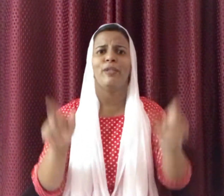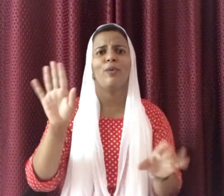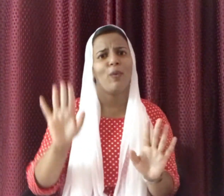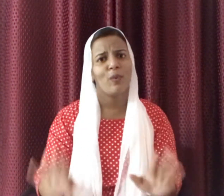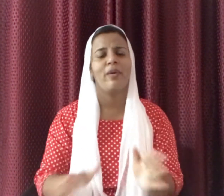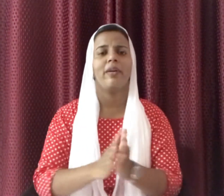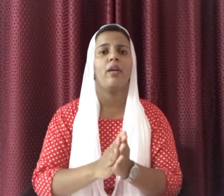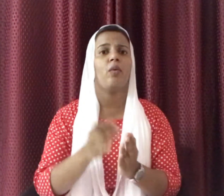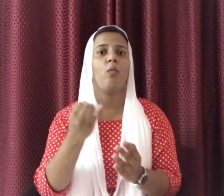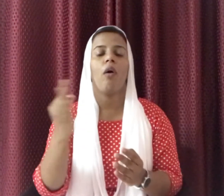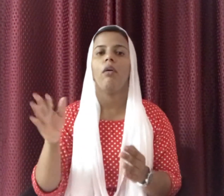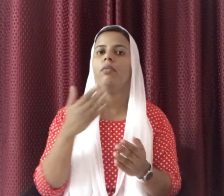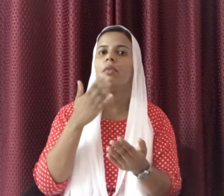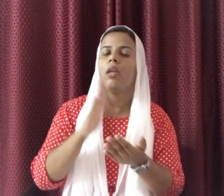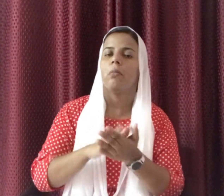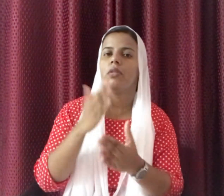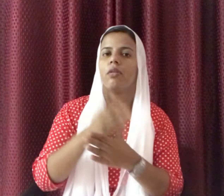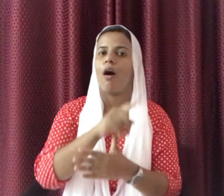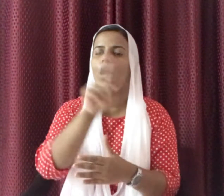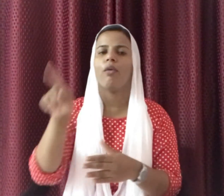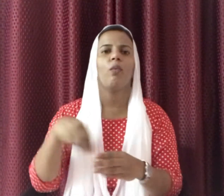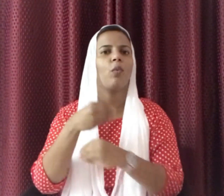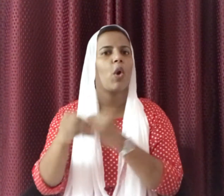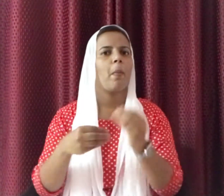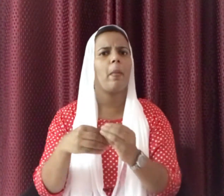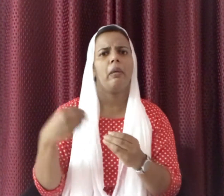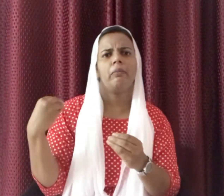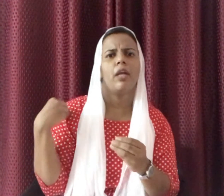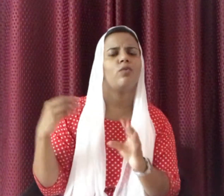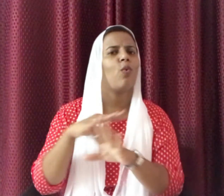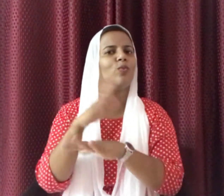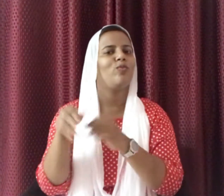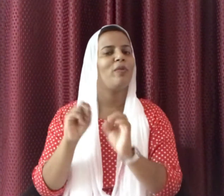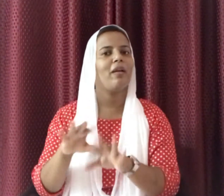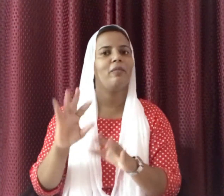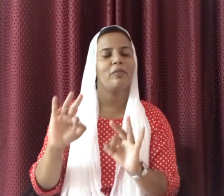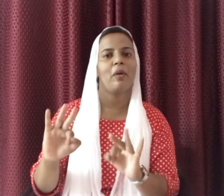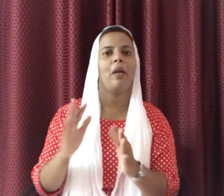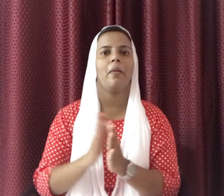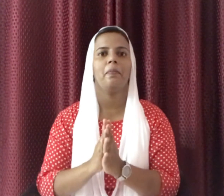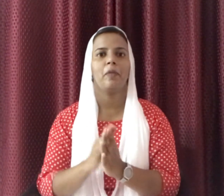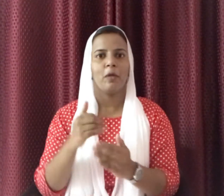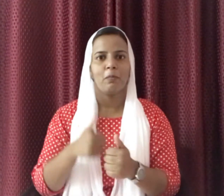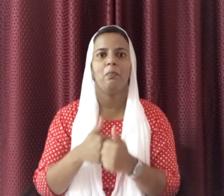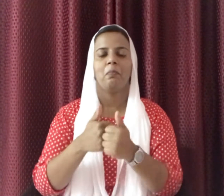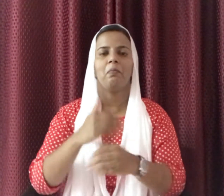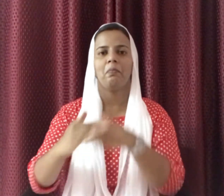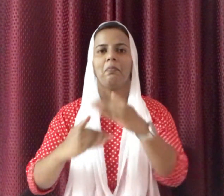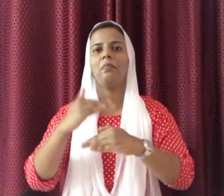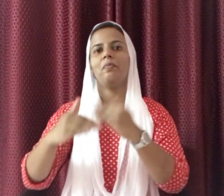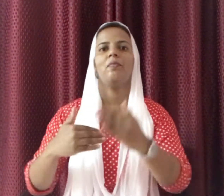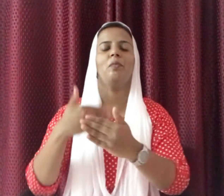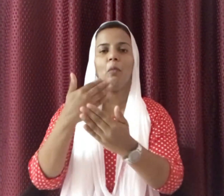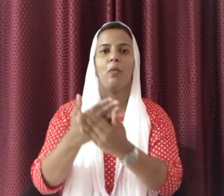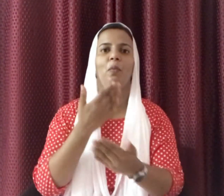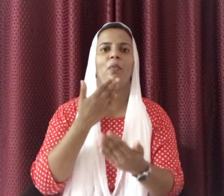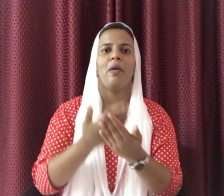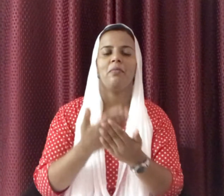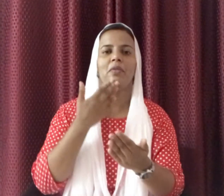കഴിയും. അവർക്ക് ചിലപ്പോൾ ഒരു ദോഷവും ഉണ്ടാകത്തില്ല, അവർക്ക് യാതൊരു ബുദ്ധിമുട്ടും ഇല്ല. അവർ ചിലപ്പം അടിക്കടി മുന്നോട്ട് പോകുന്നതായിട്ട് കാണാം, നന്മ പ്രാപിക്കുന്നതായിട്ട്